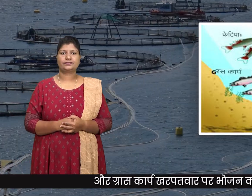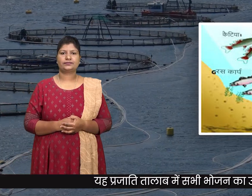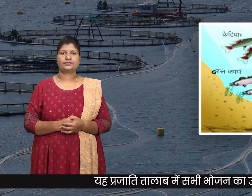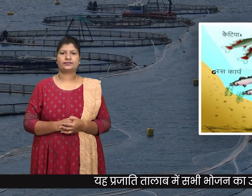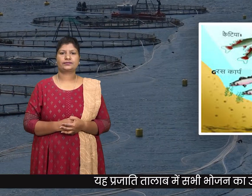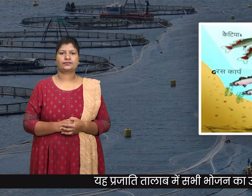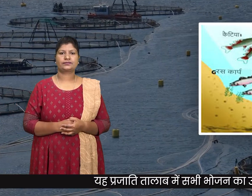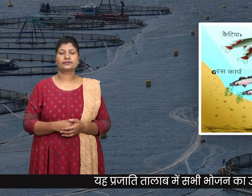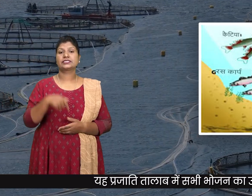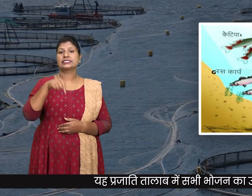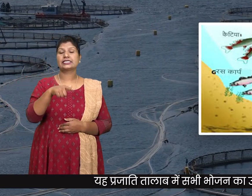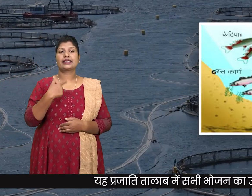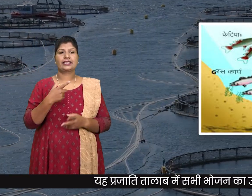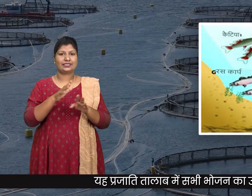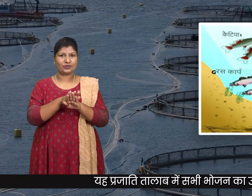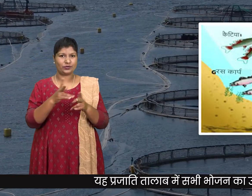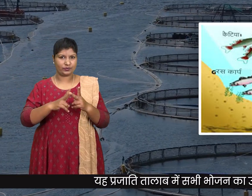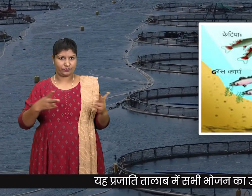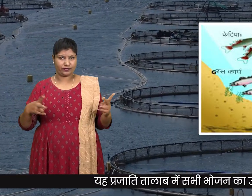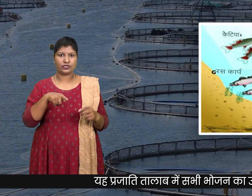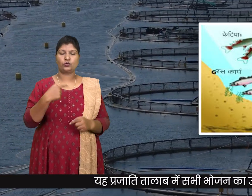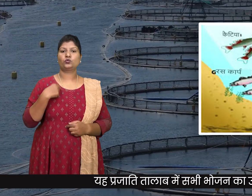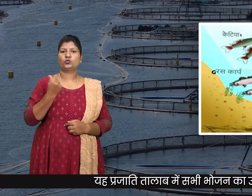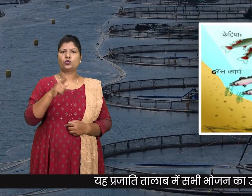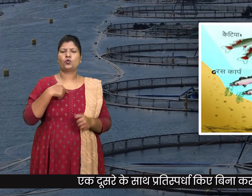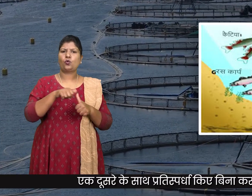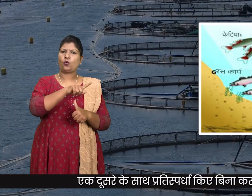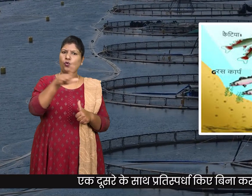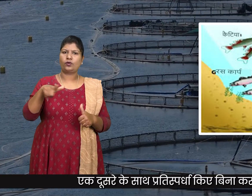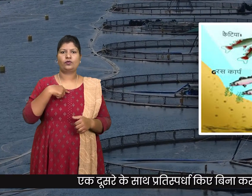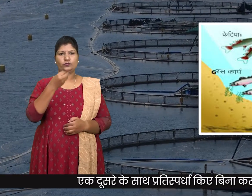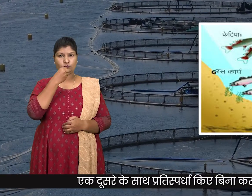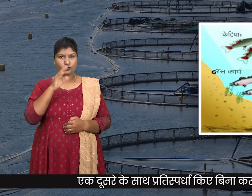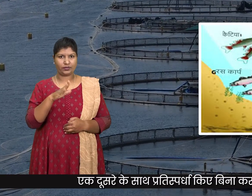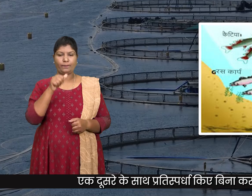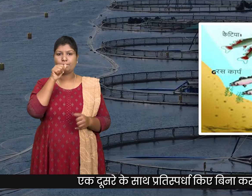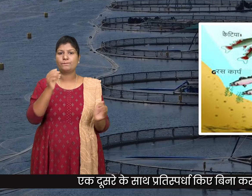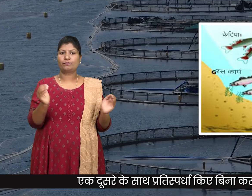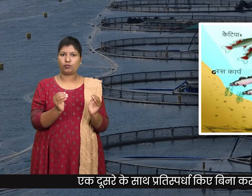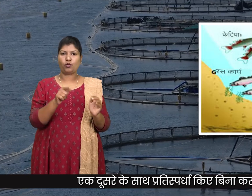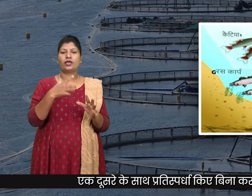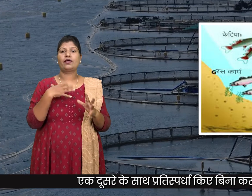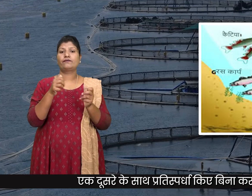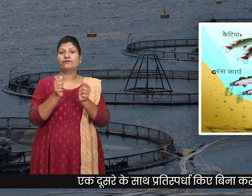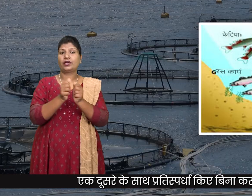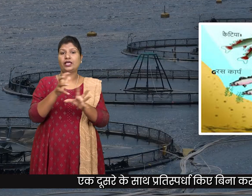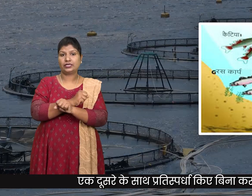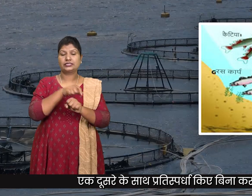यह प्रजाति तालाब में सभी भोजन का उपयोग एक दूसरे के साथ प्रतिस्पर्धा किया बिना कर